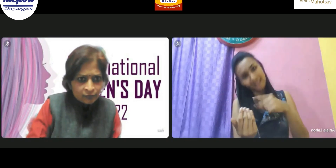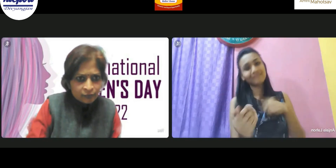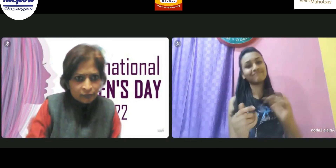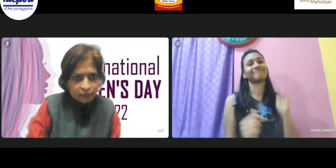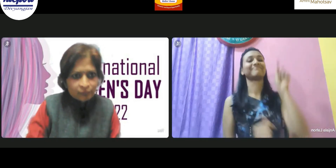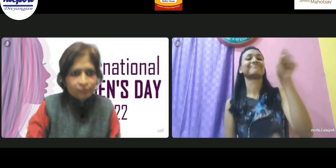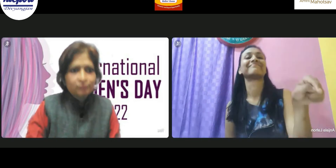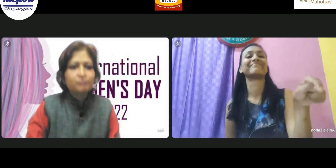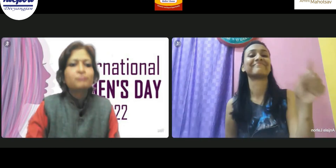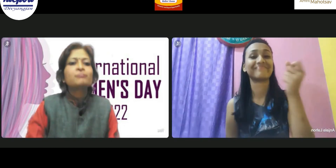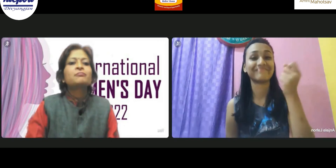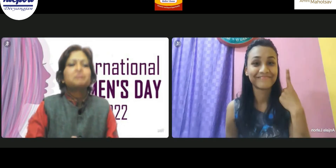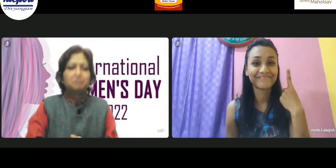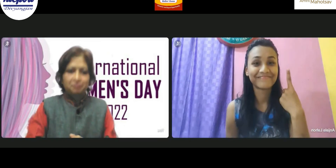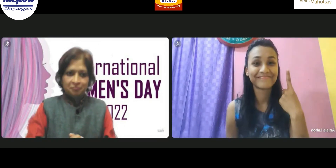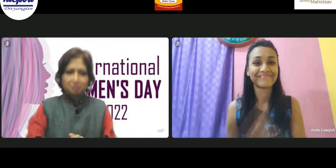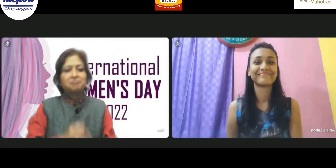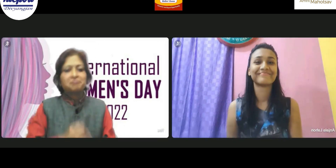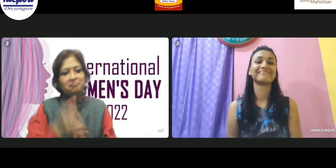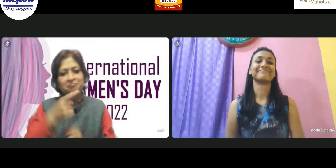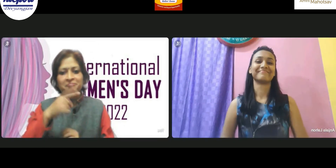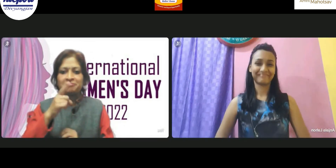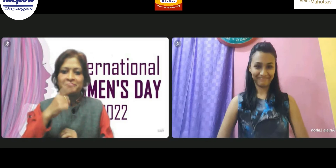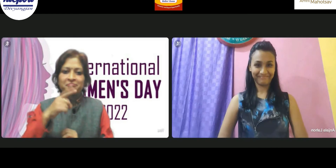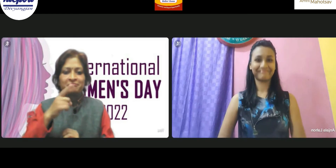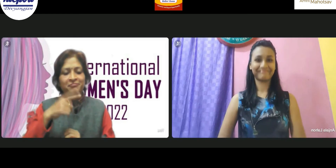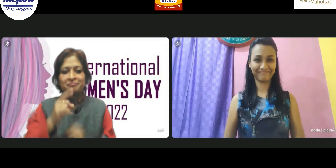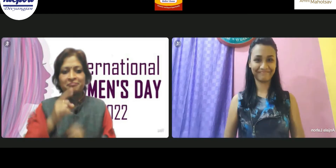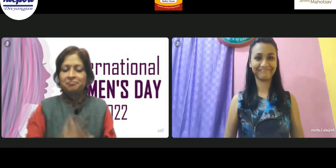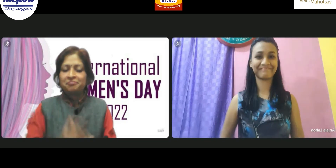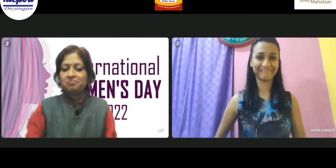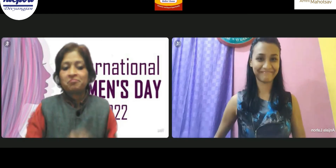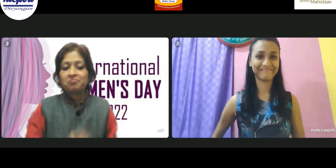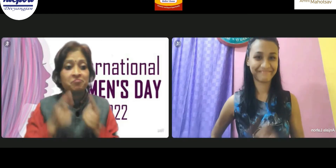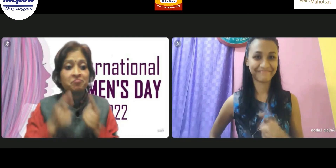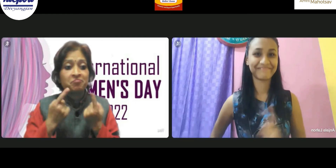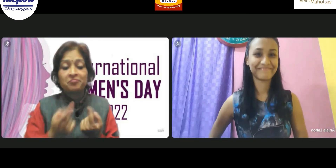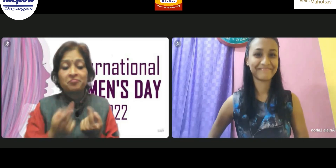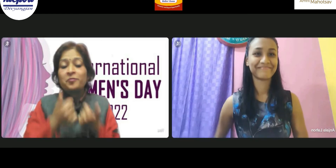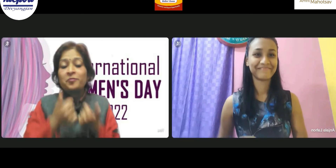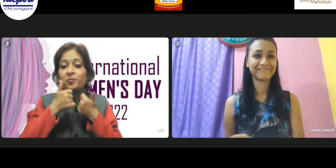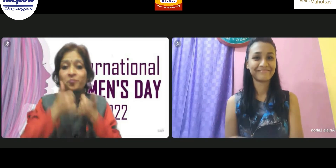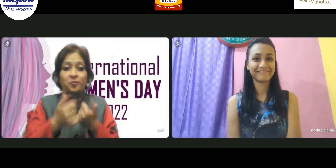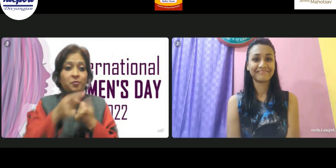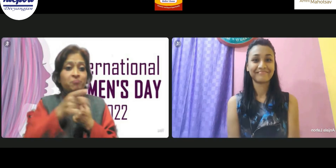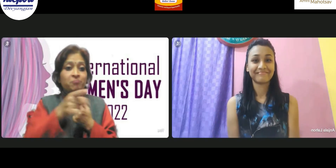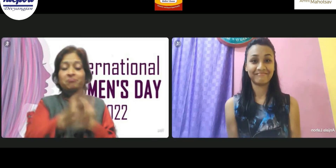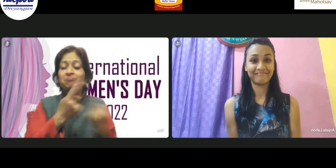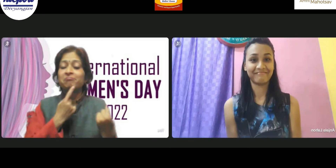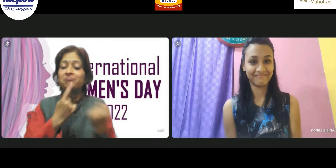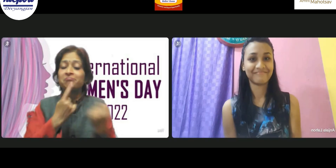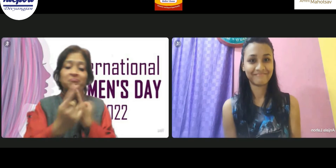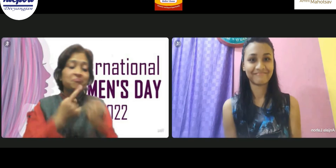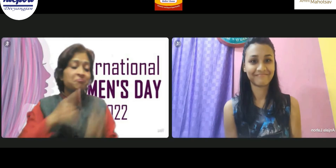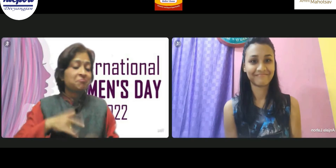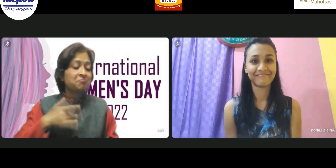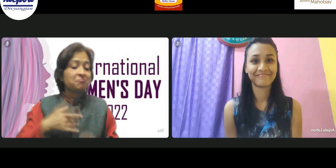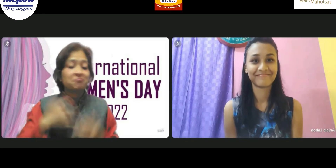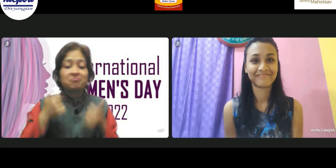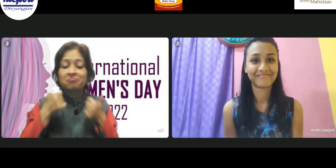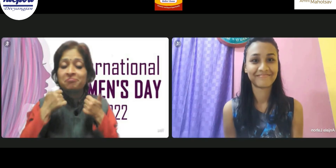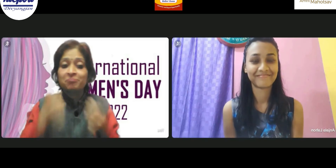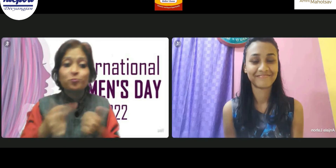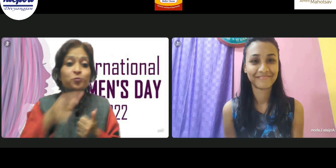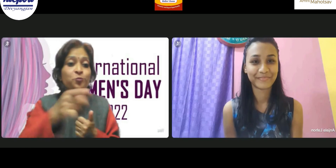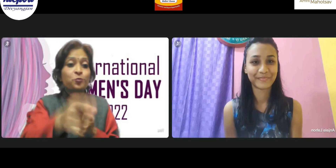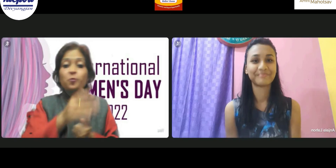उनको बताना चाहूँगी कि वो भी इस तरह के पेजेंट्स में भाग ले सकती हैं। बिल्कुल सही कहा एंजेला आपने। तुमसे